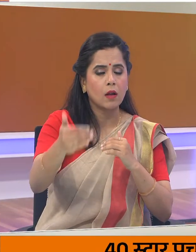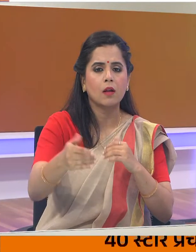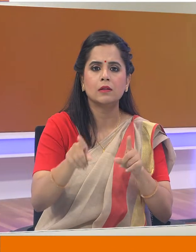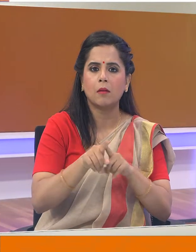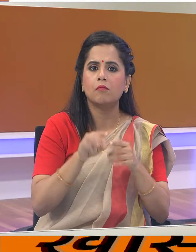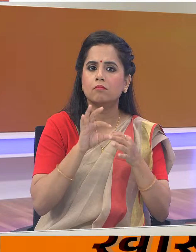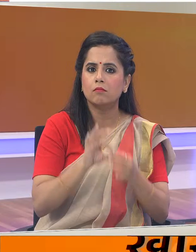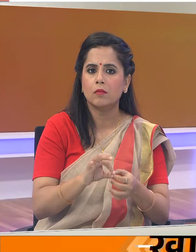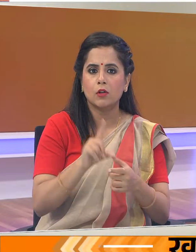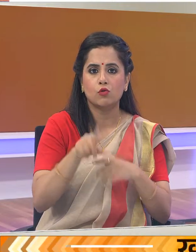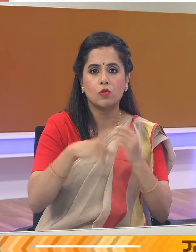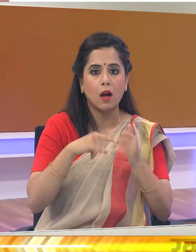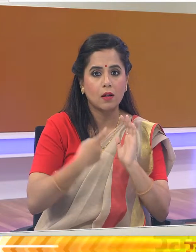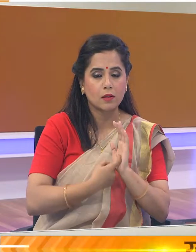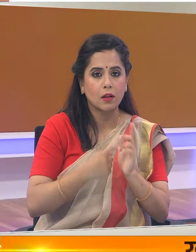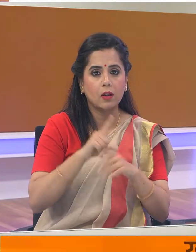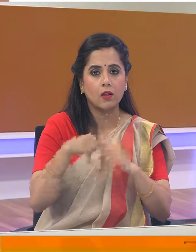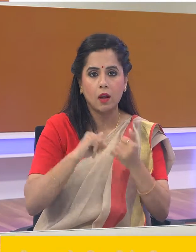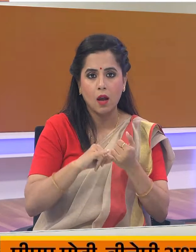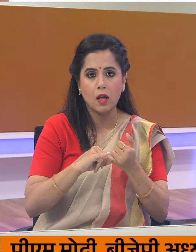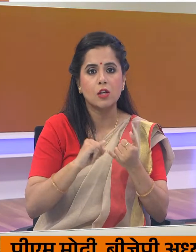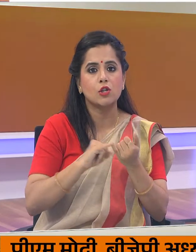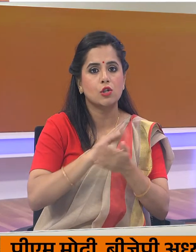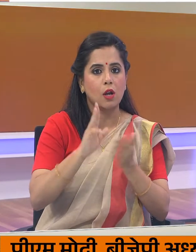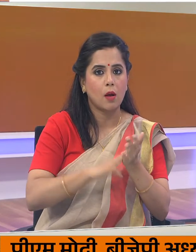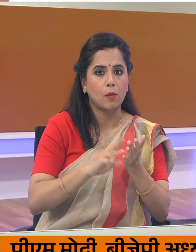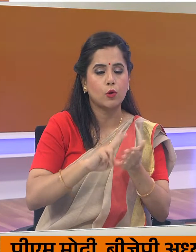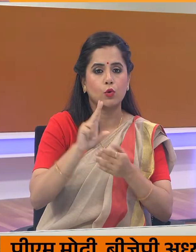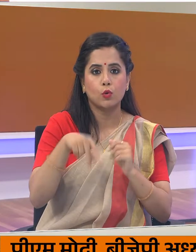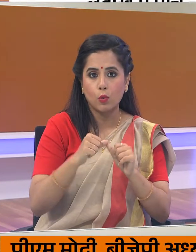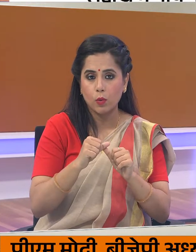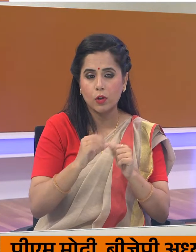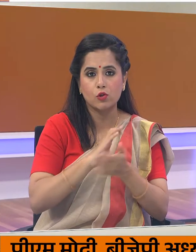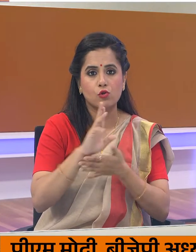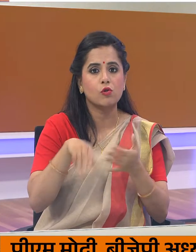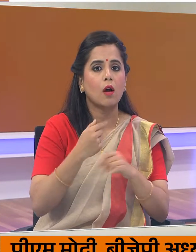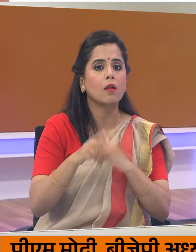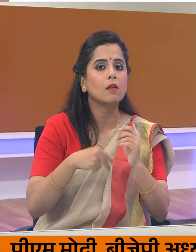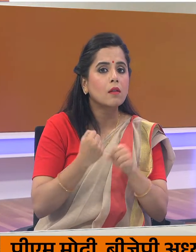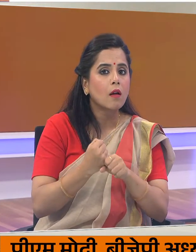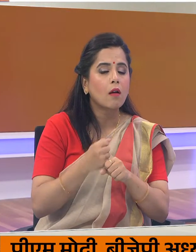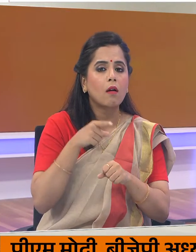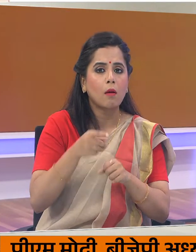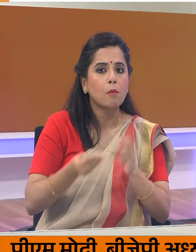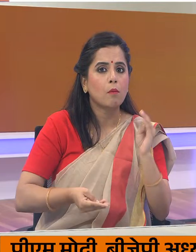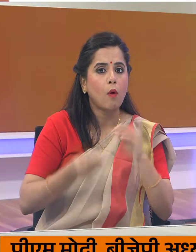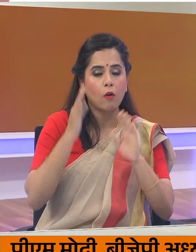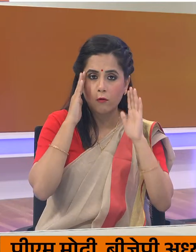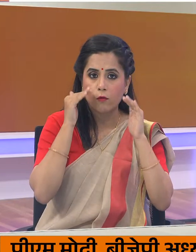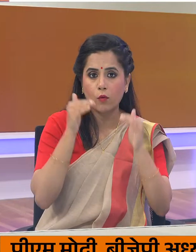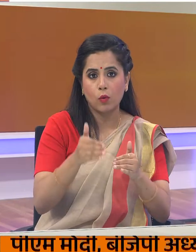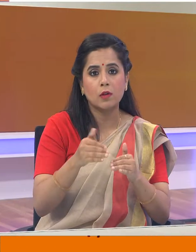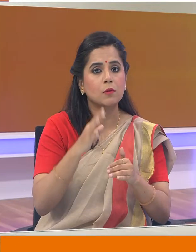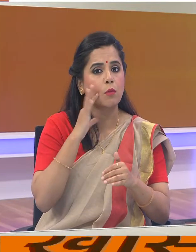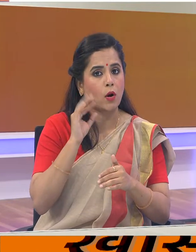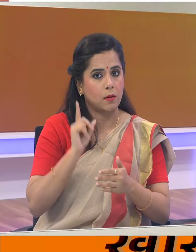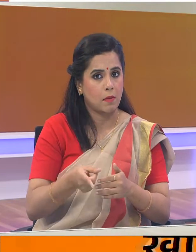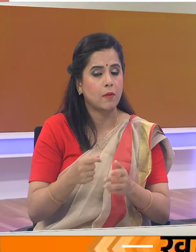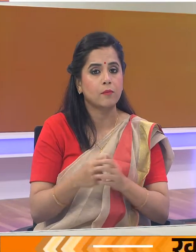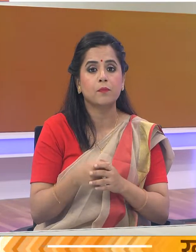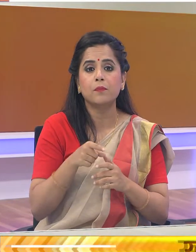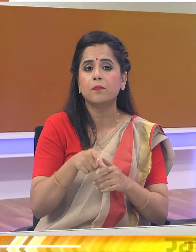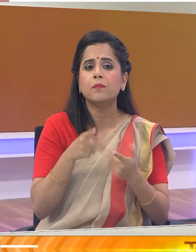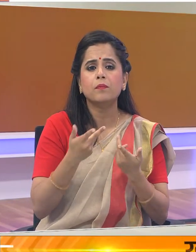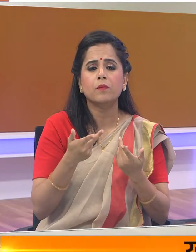है। ज़ांस्कर, द्रास, शाम, नुब्रा और चांगथांग पर अब अधिक ध्यान केंद्रित किया जाएगा,